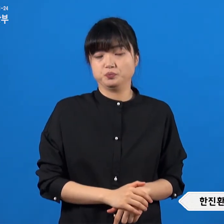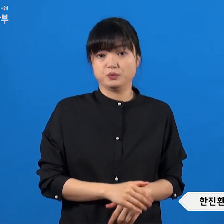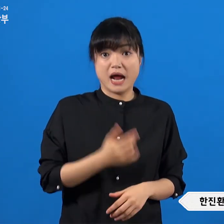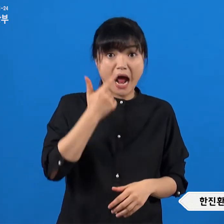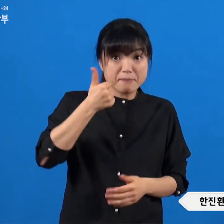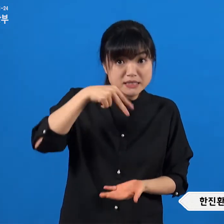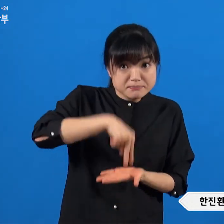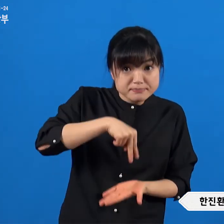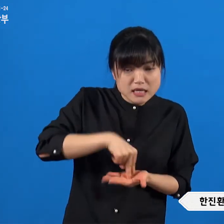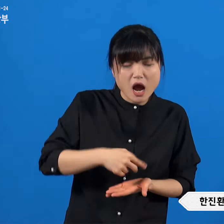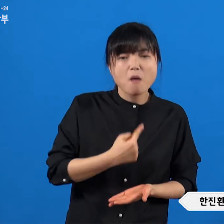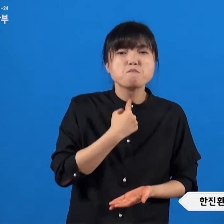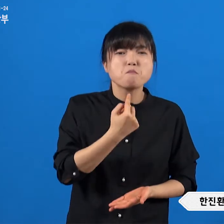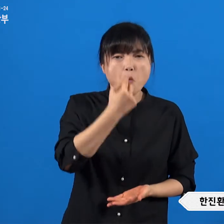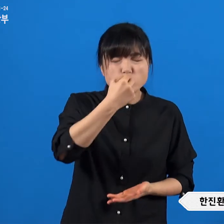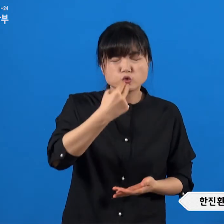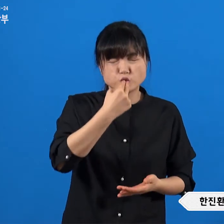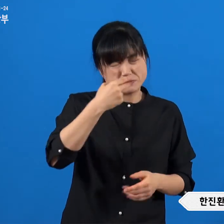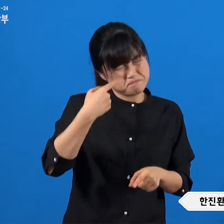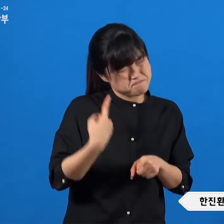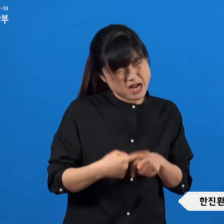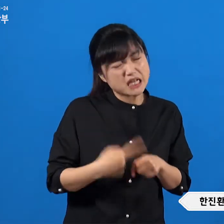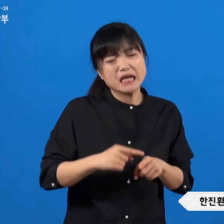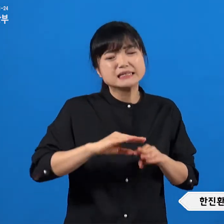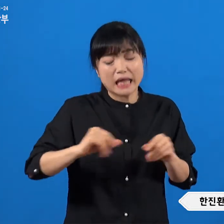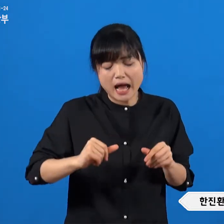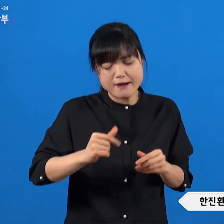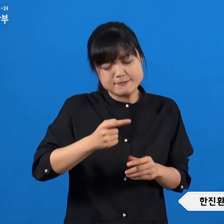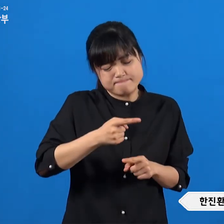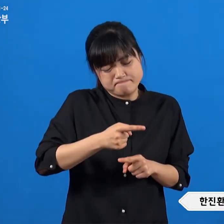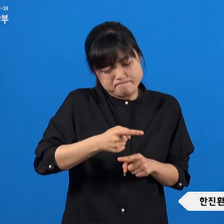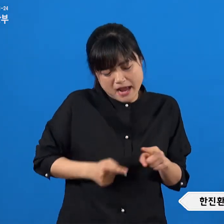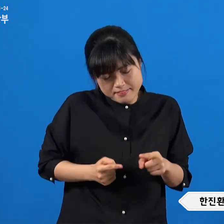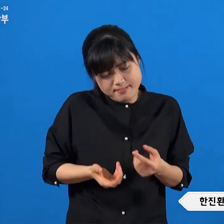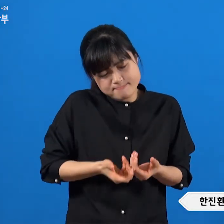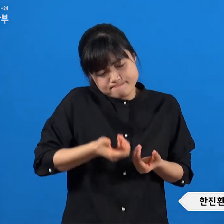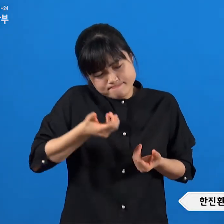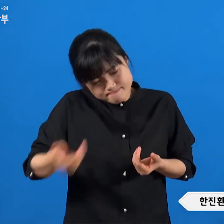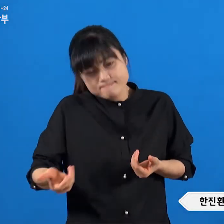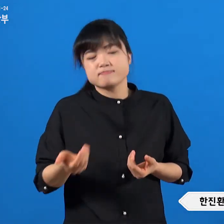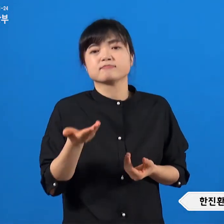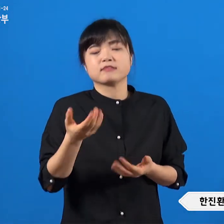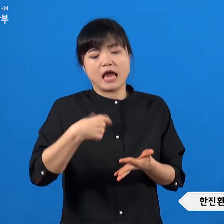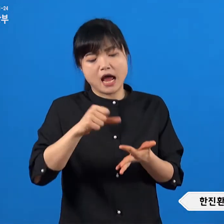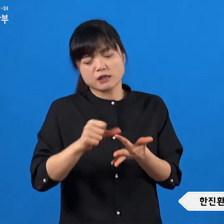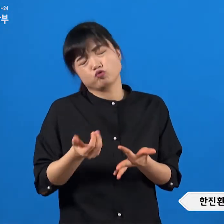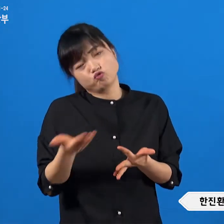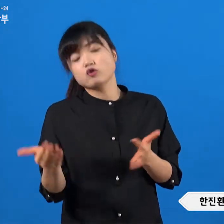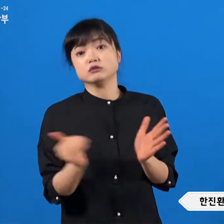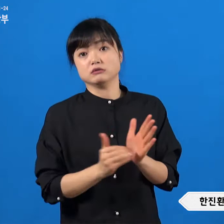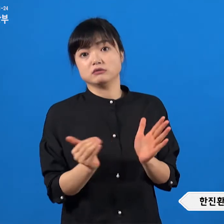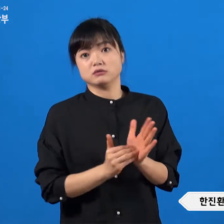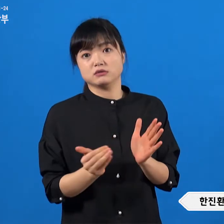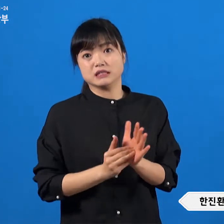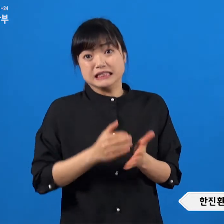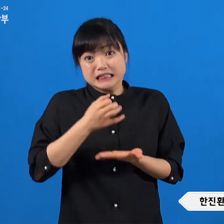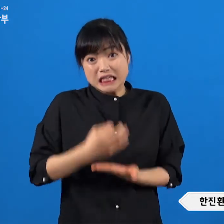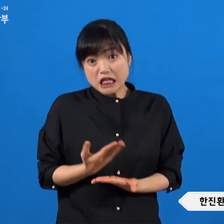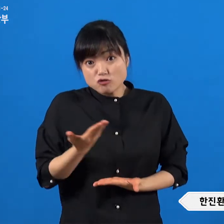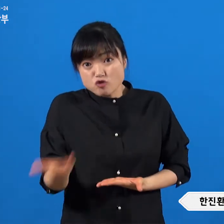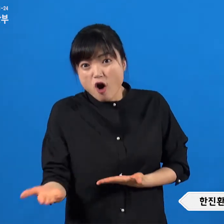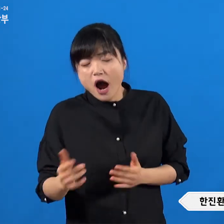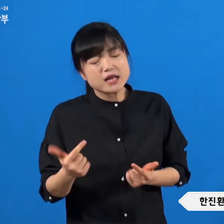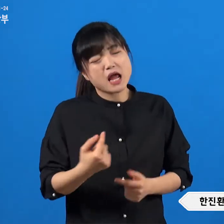아버지는 자기 목숨과도 같은 땅을 찢어서 아들에게 주었다는 말입니다. 재산을 준 것이 아니라